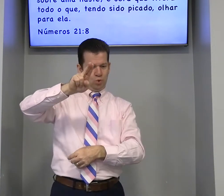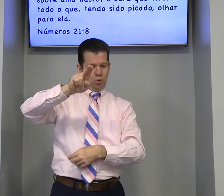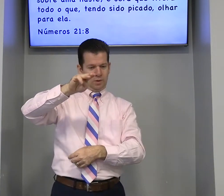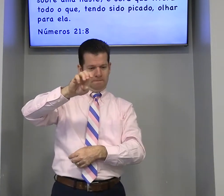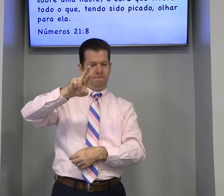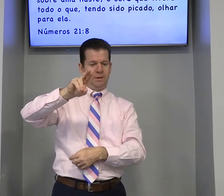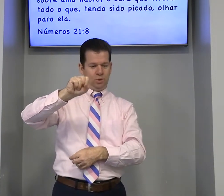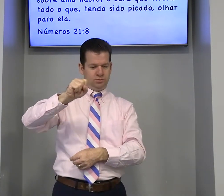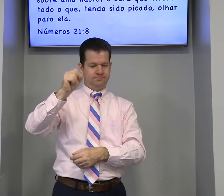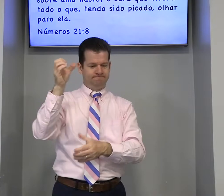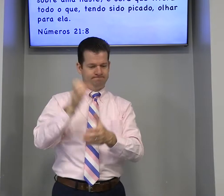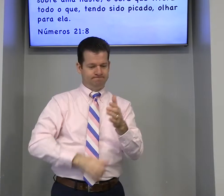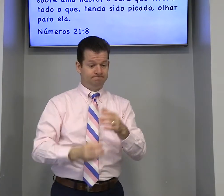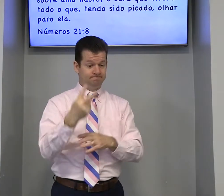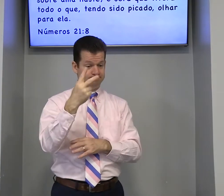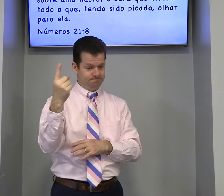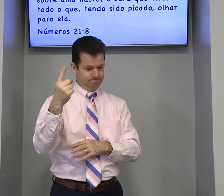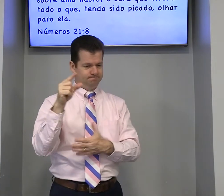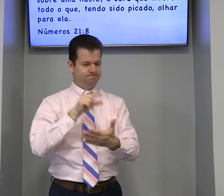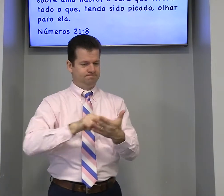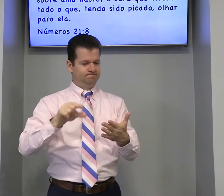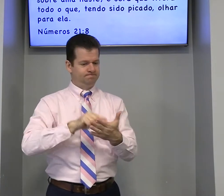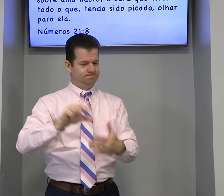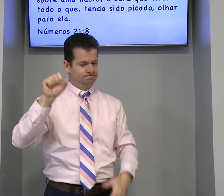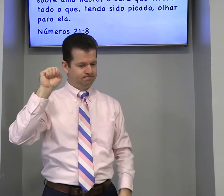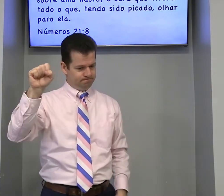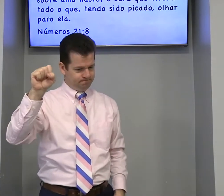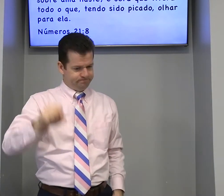Números capítulo 21, versículo 8.